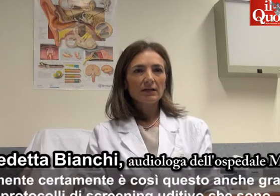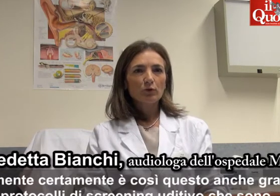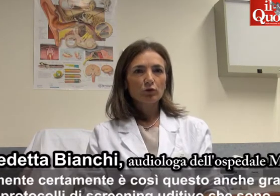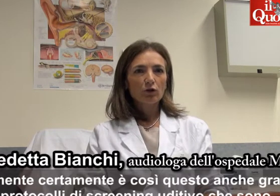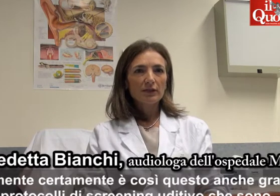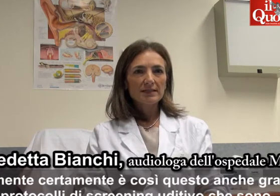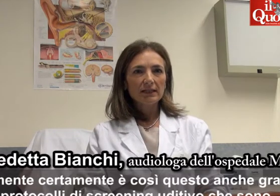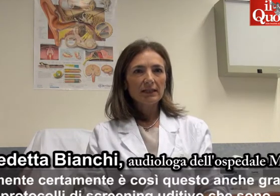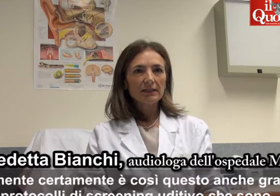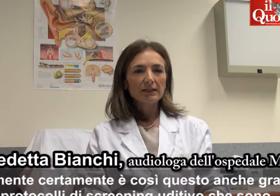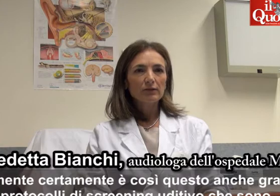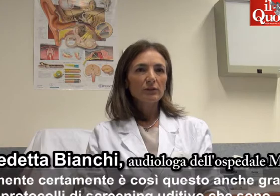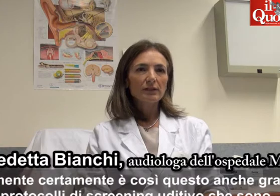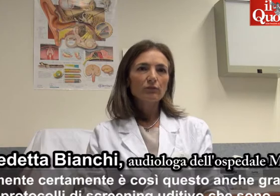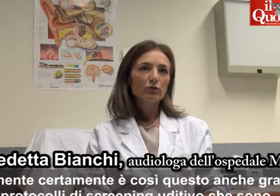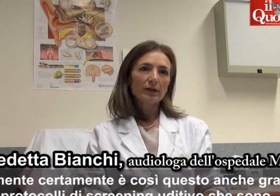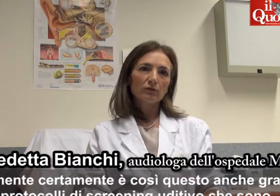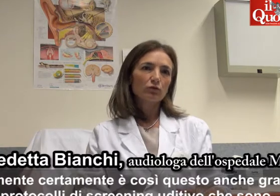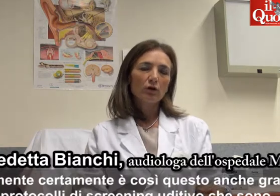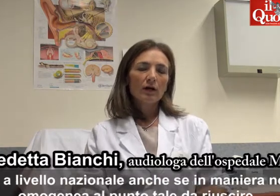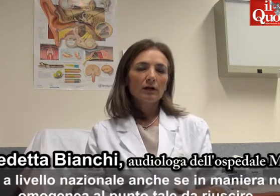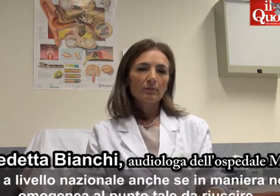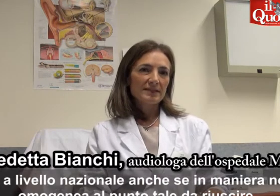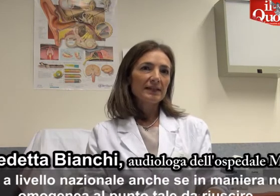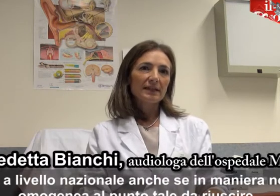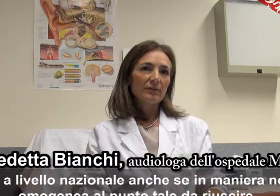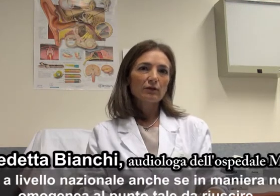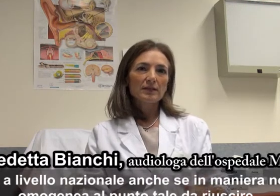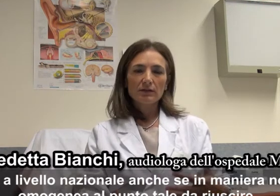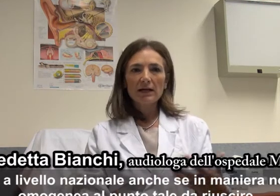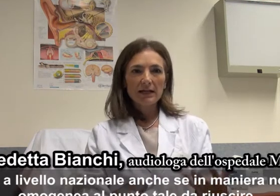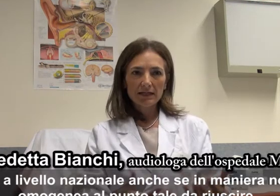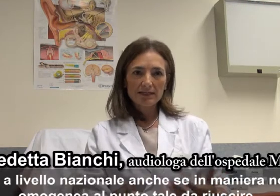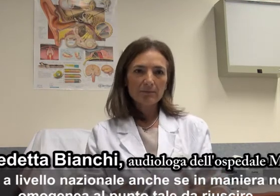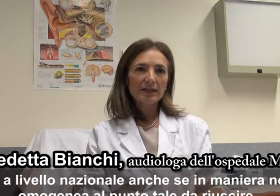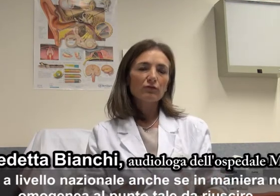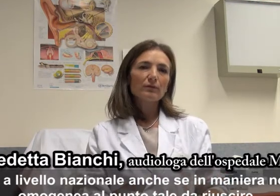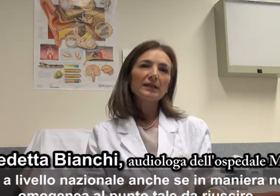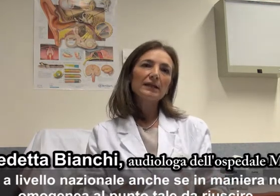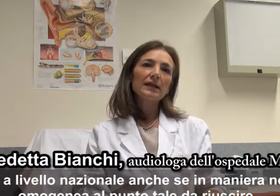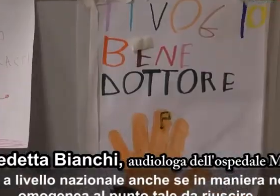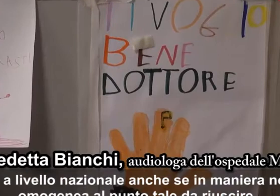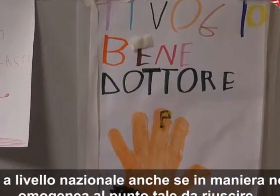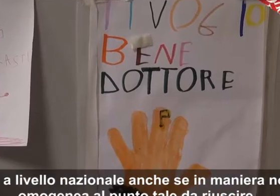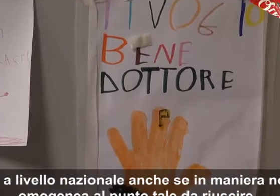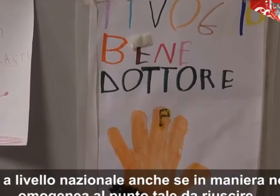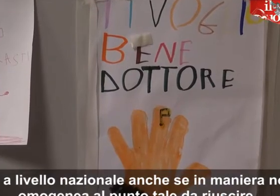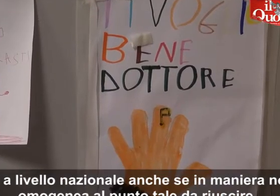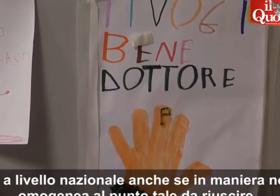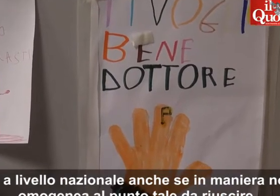protocolli di screening uditivo che sono presenti a livello nazionale anche se in maniera ovviamente non così omogenea,